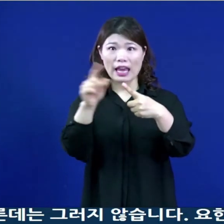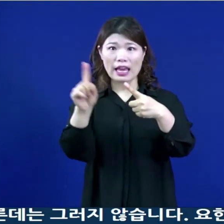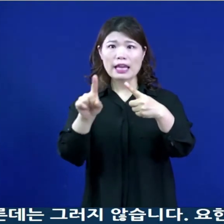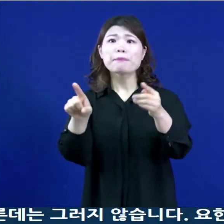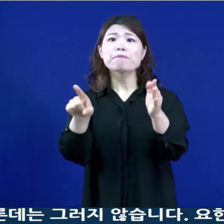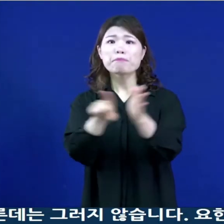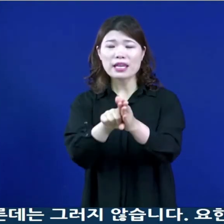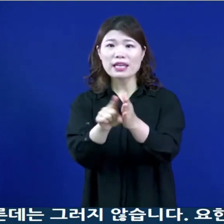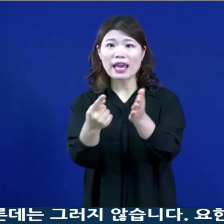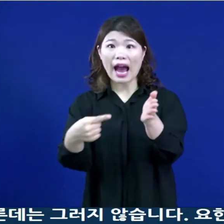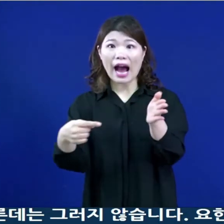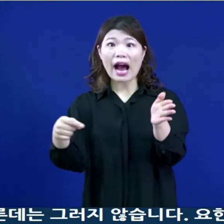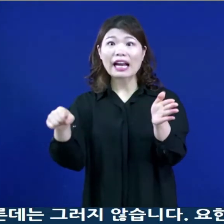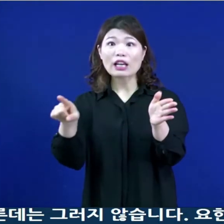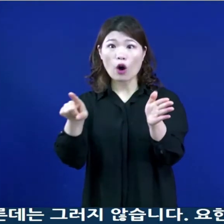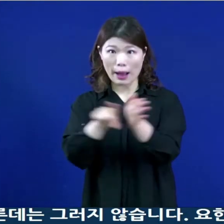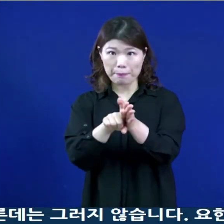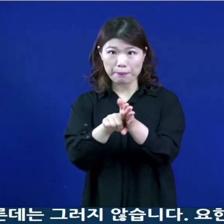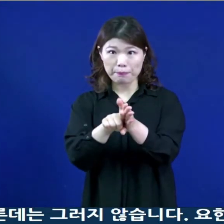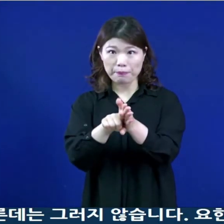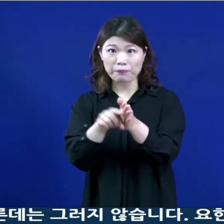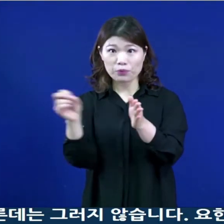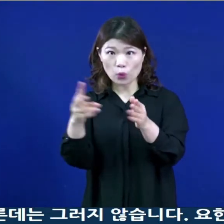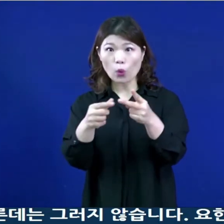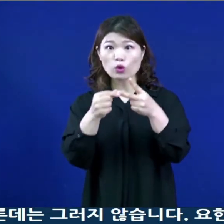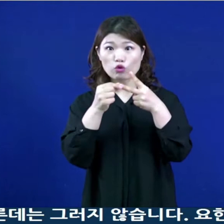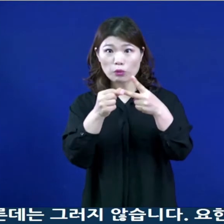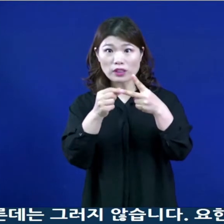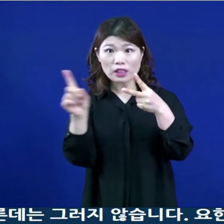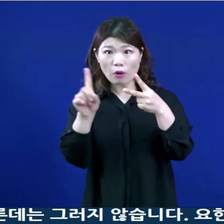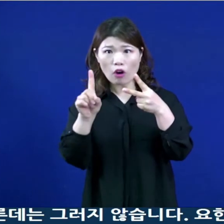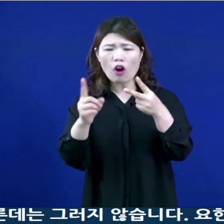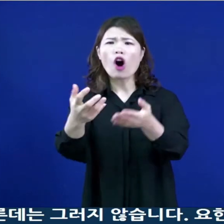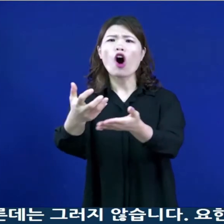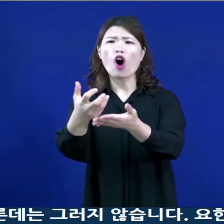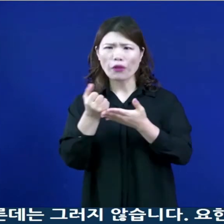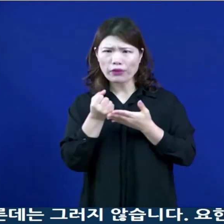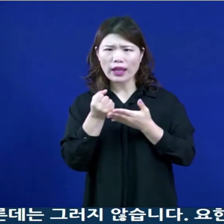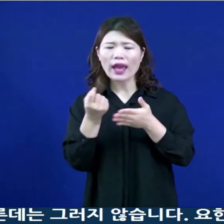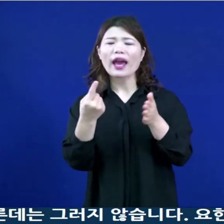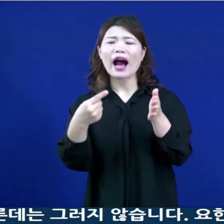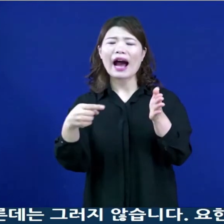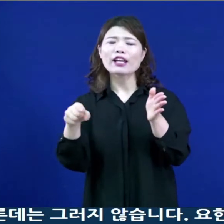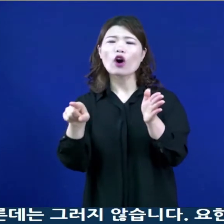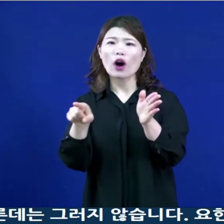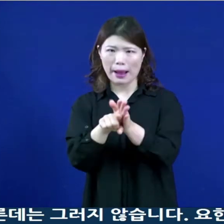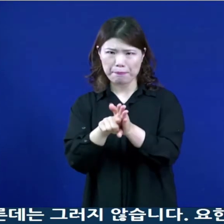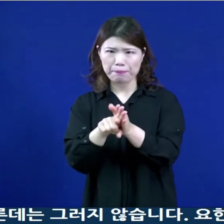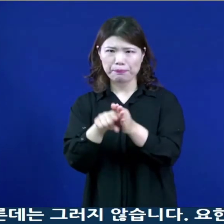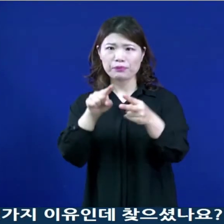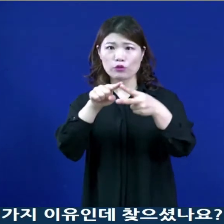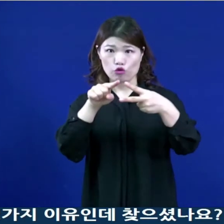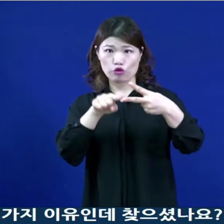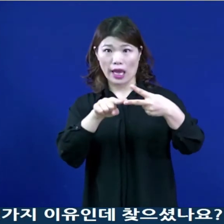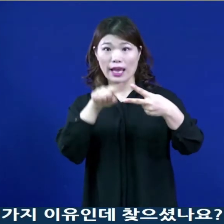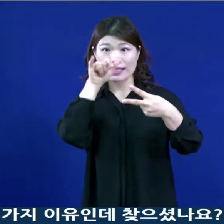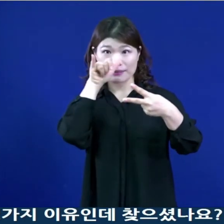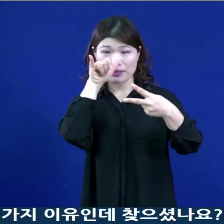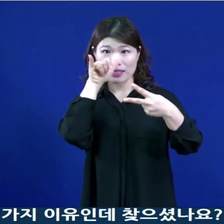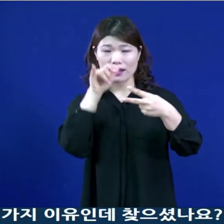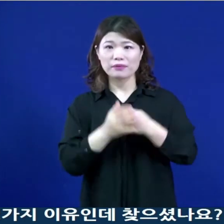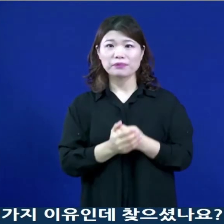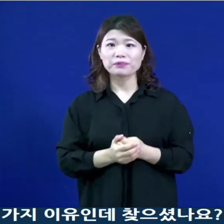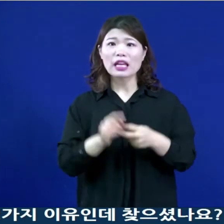하려 함이요, 또 하나는 얻게 하려 함이니라. 두 가지입니다. 오늘 이 두